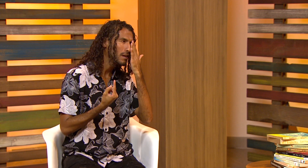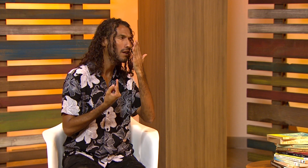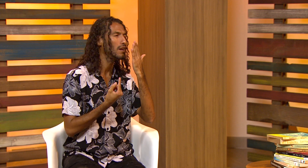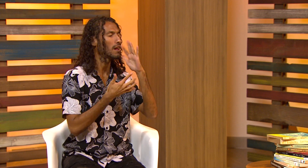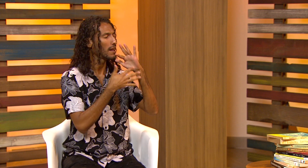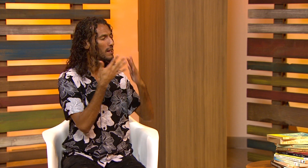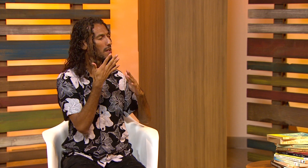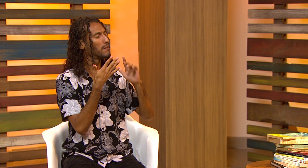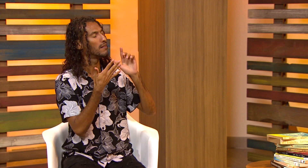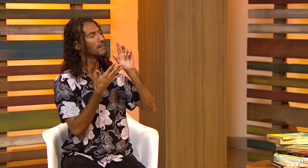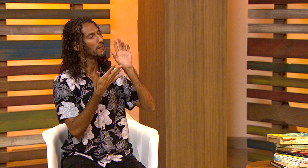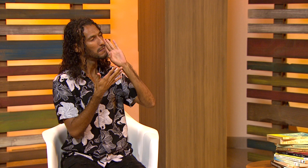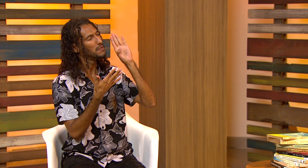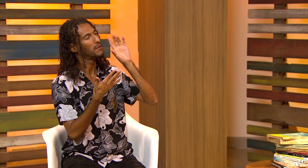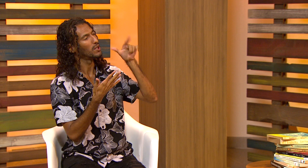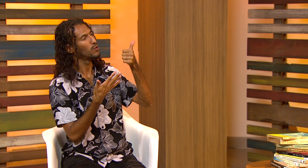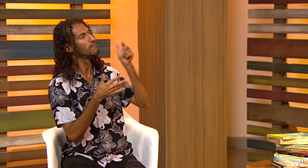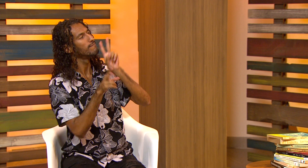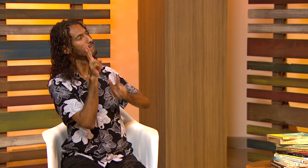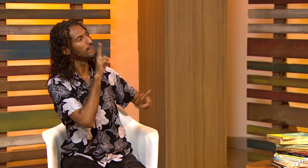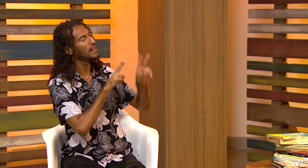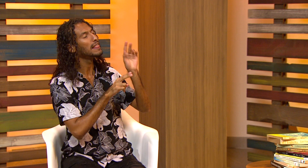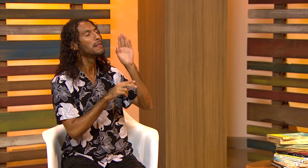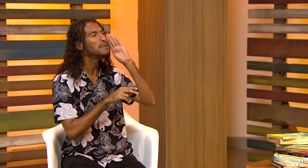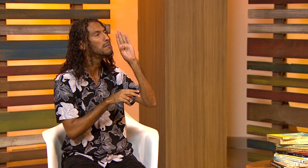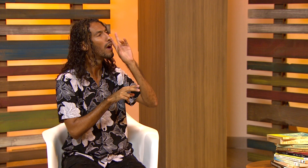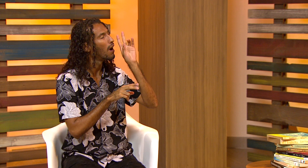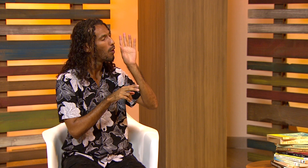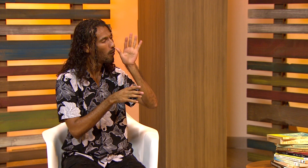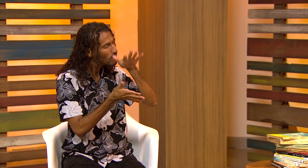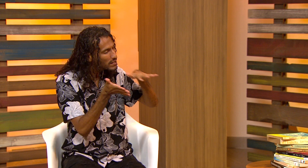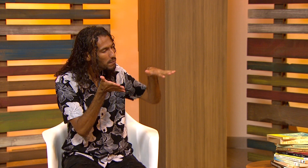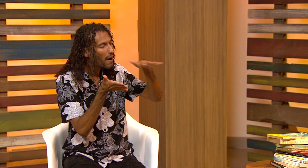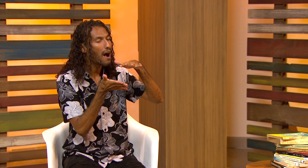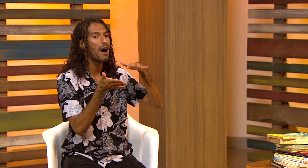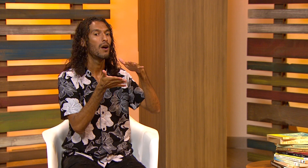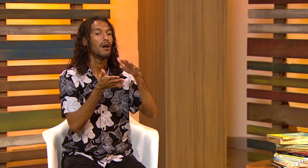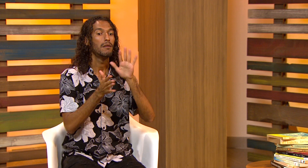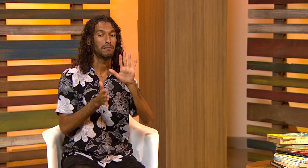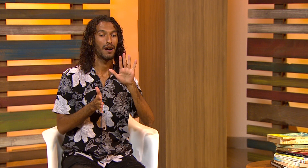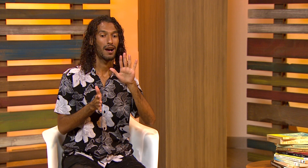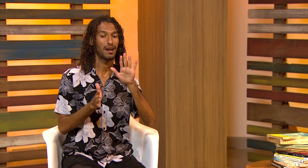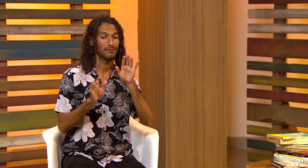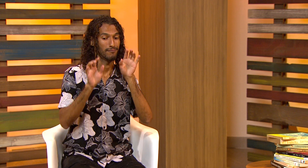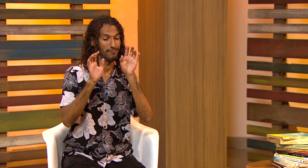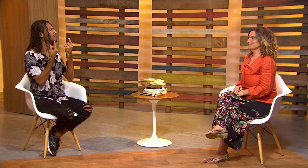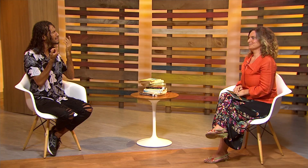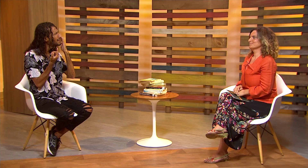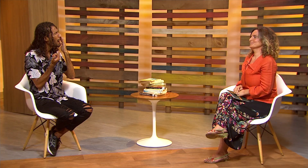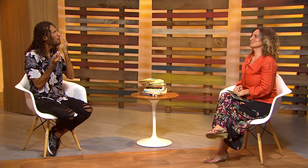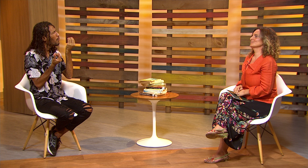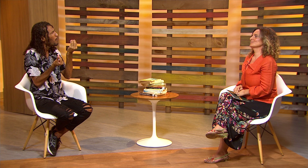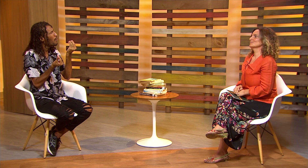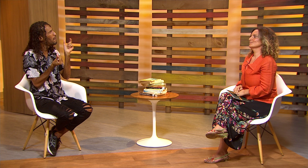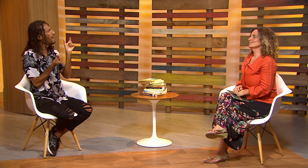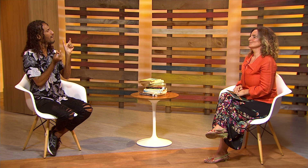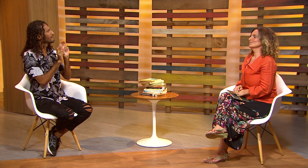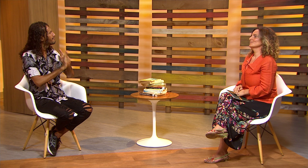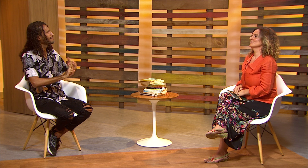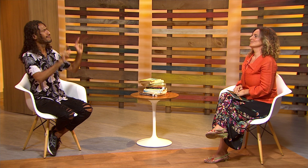na sala de aula, né, ter um intérprete de Libras, um aluno surdo, em pontos